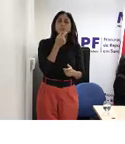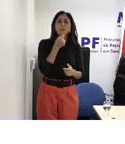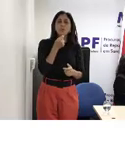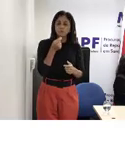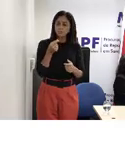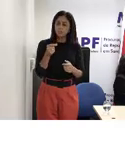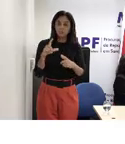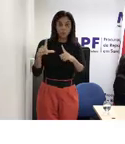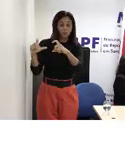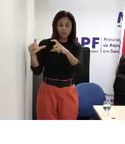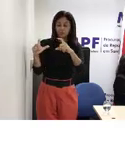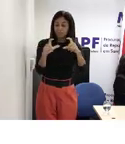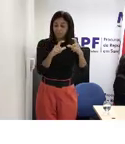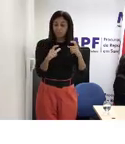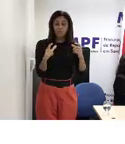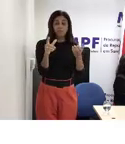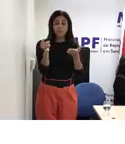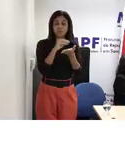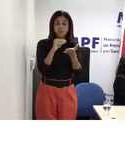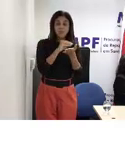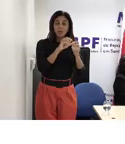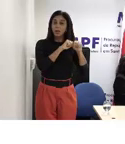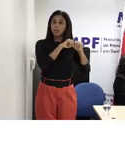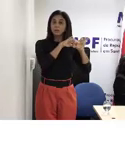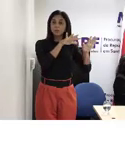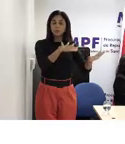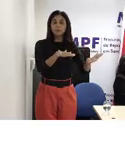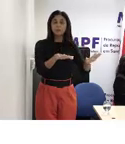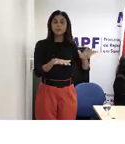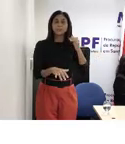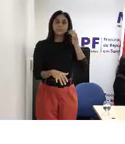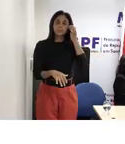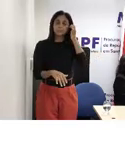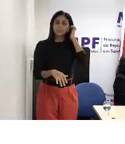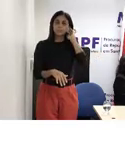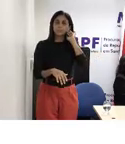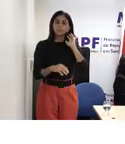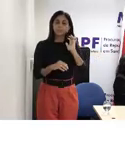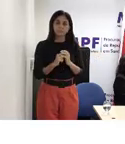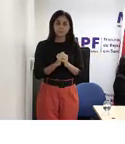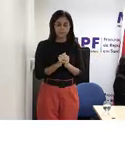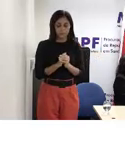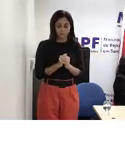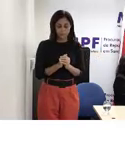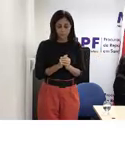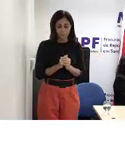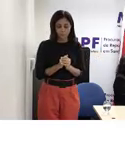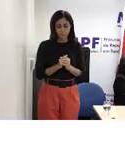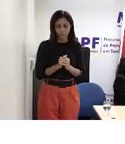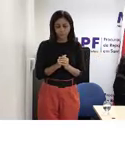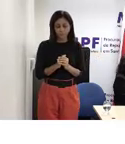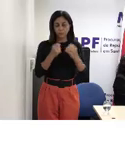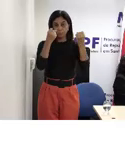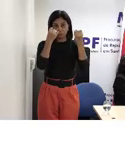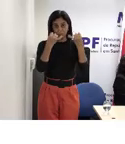onde foi Vejam Só o detalhe eu vou ler para vocês aqui por meio de ameaça o homem